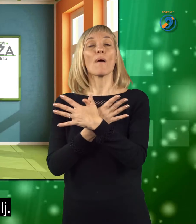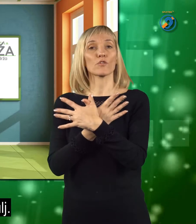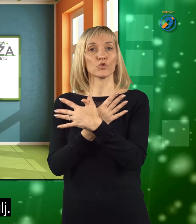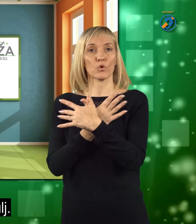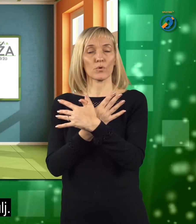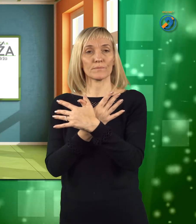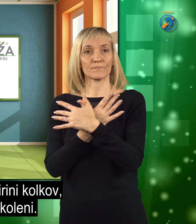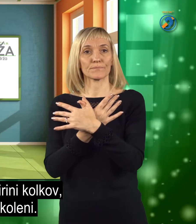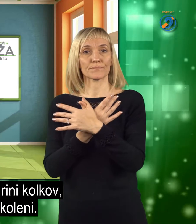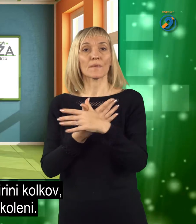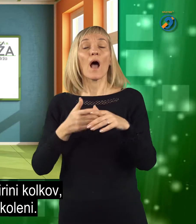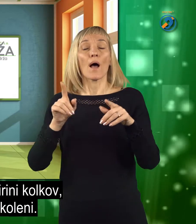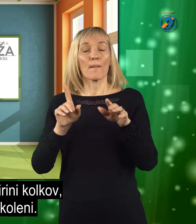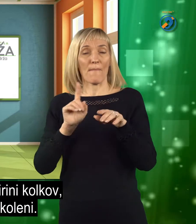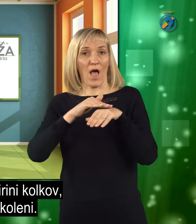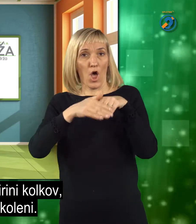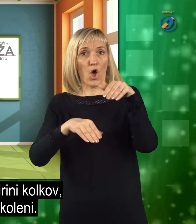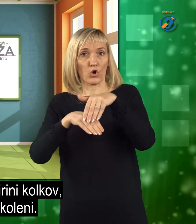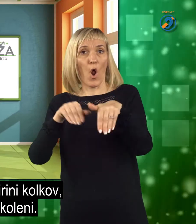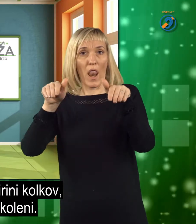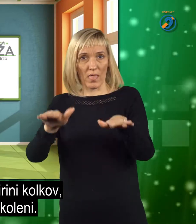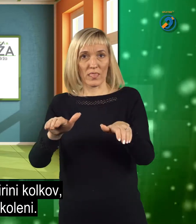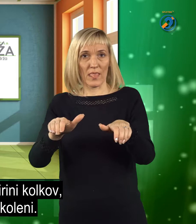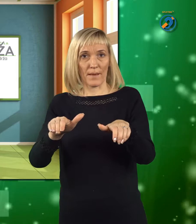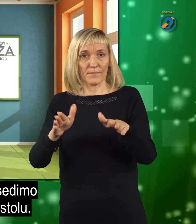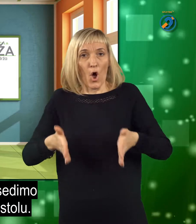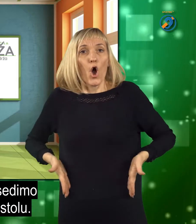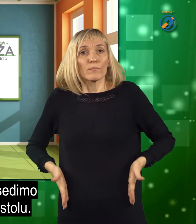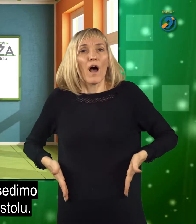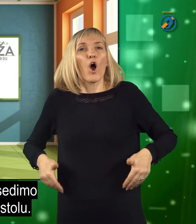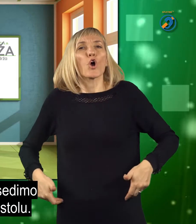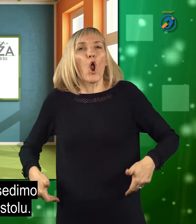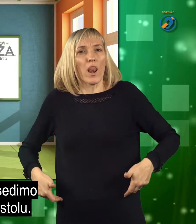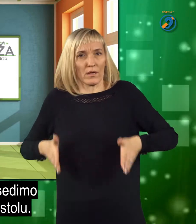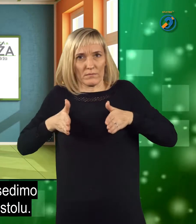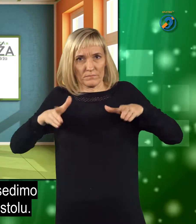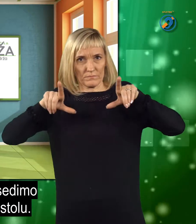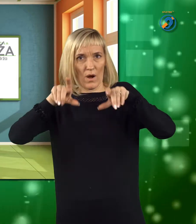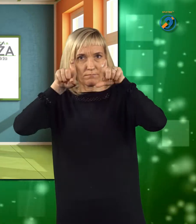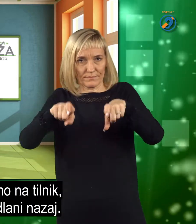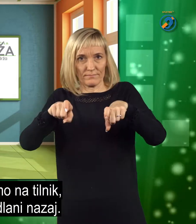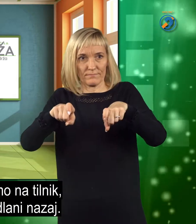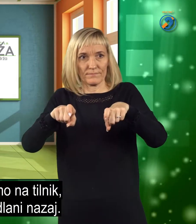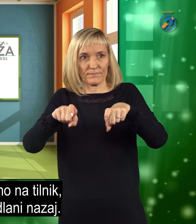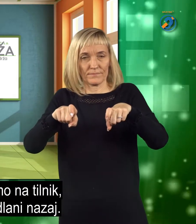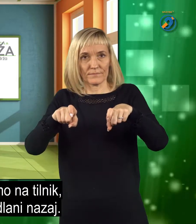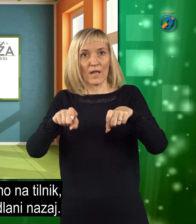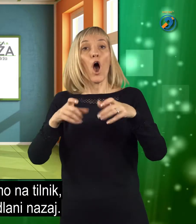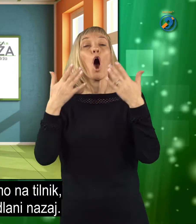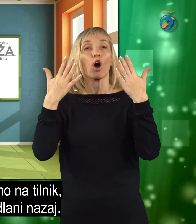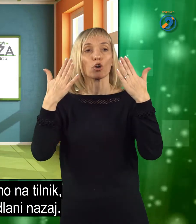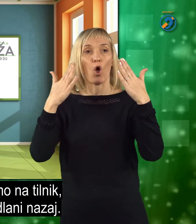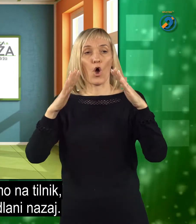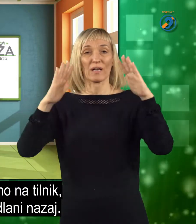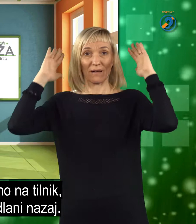Metul. Kolena so v širini kolkov, pete pod koleni. Ves čas sedimo čvrsto v stolu. Roke dvignemo na